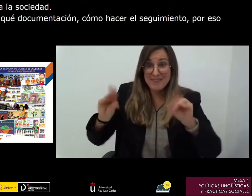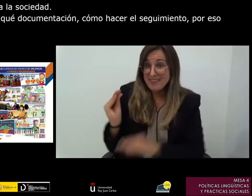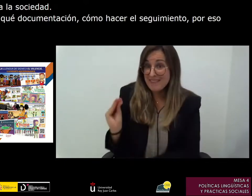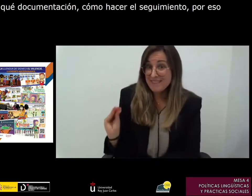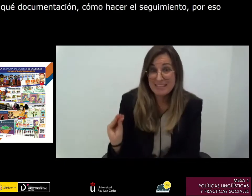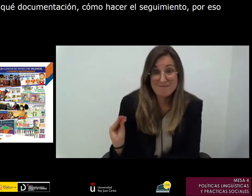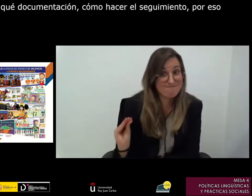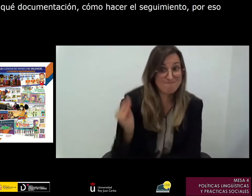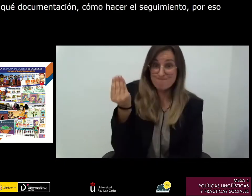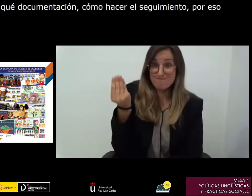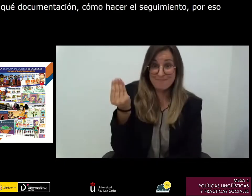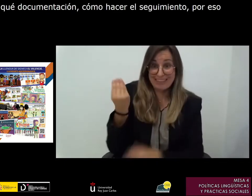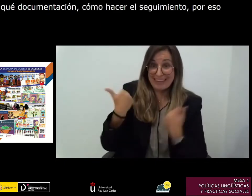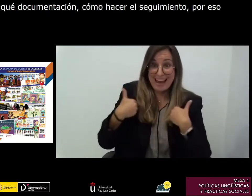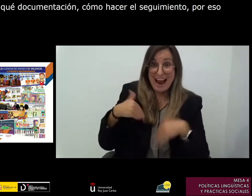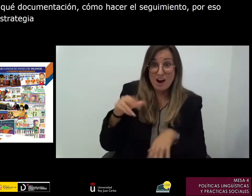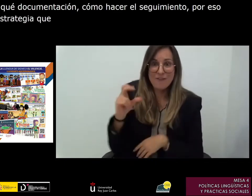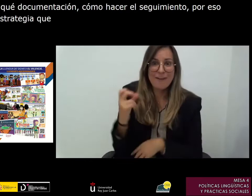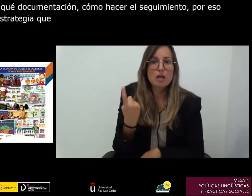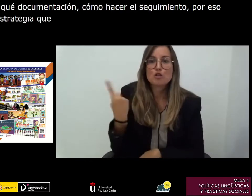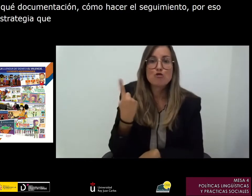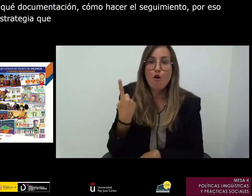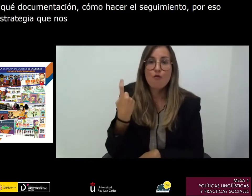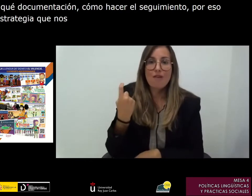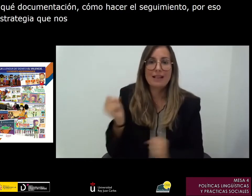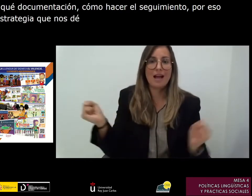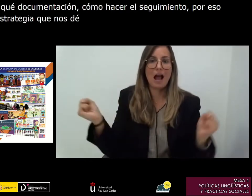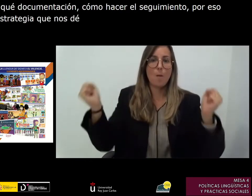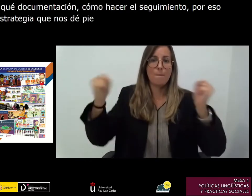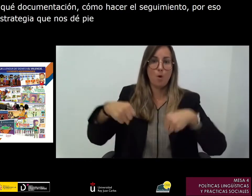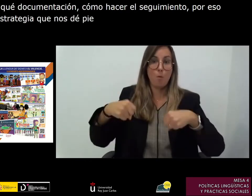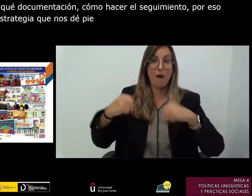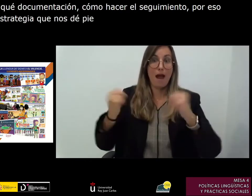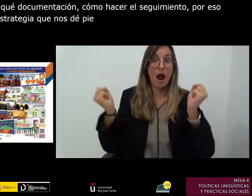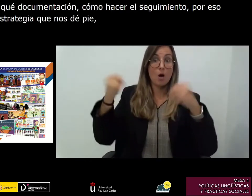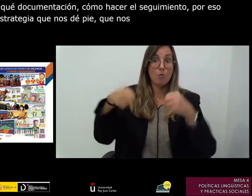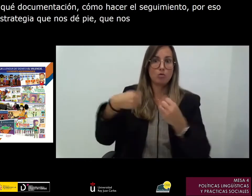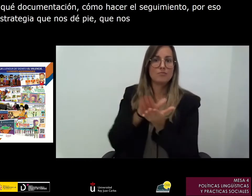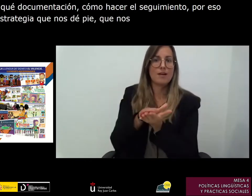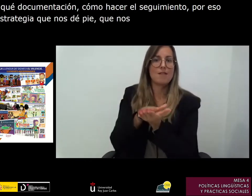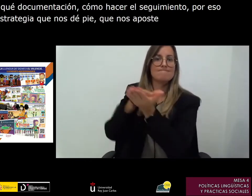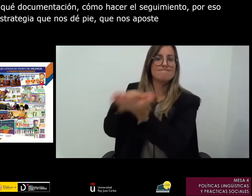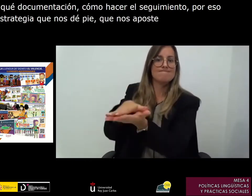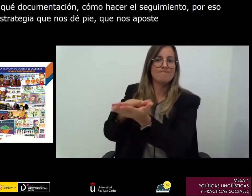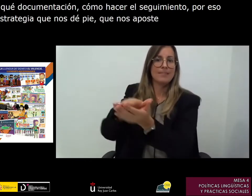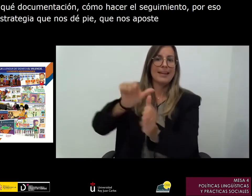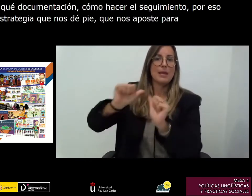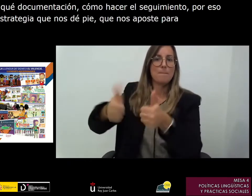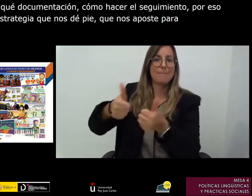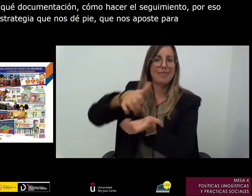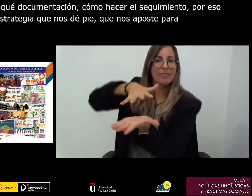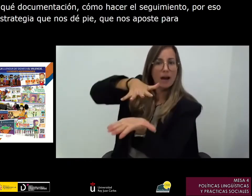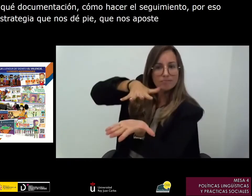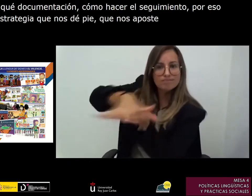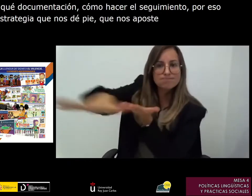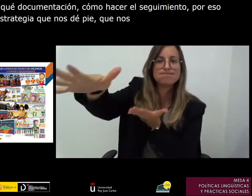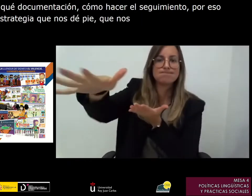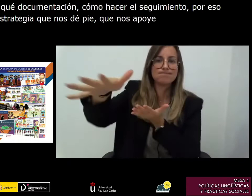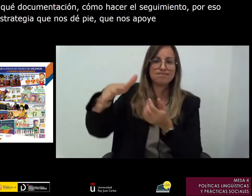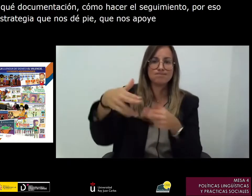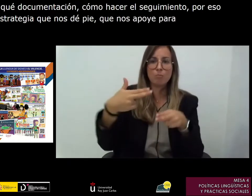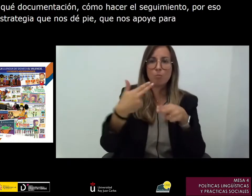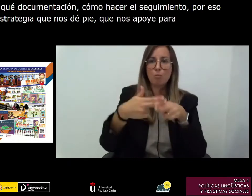nos apoye para llevar a cabo y desarrollar el estatut ordenando la política lingüística de la lengua de signos en la Comunidad